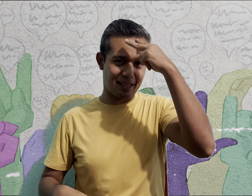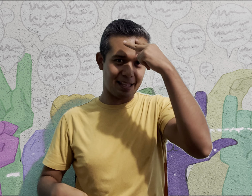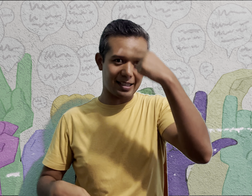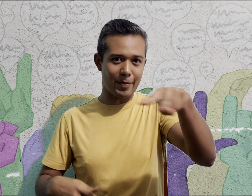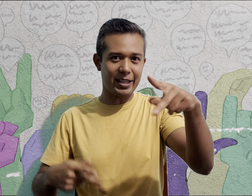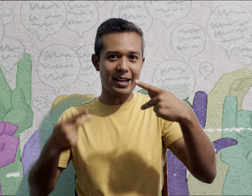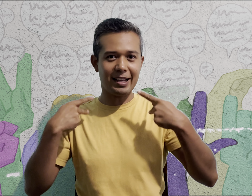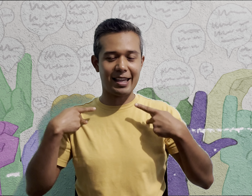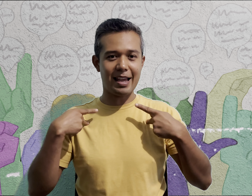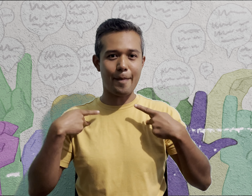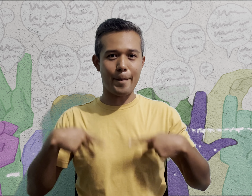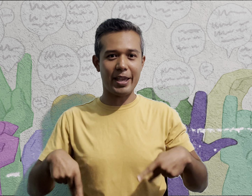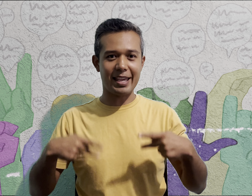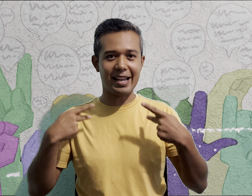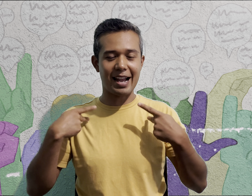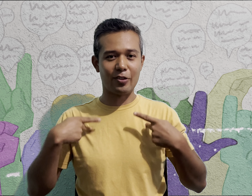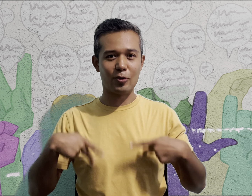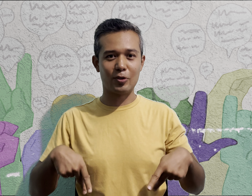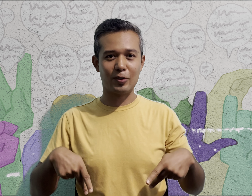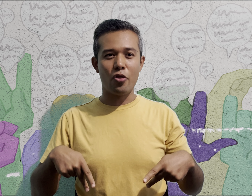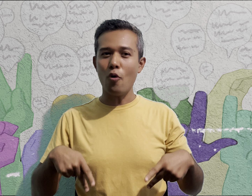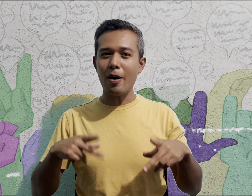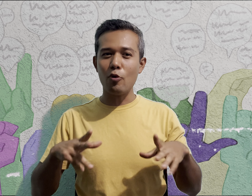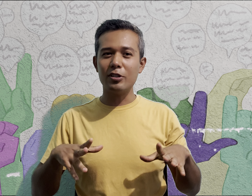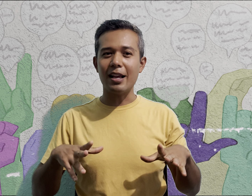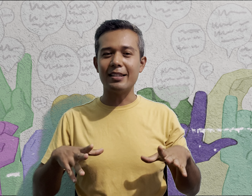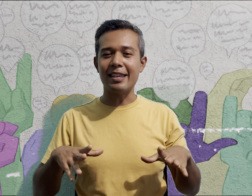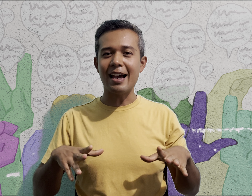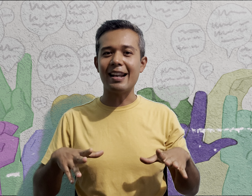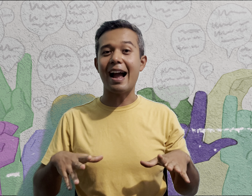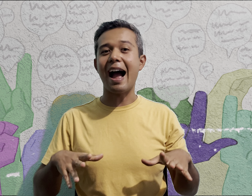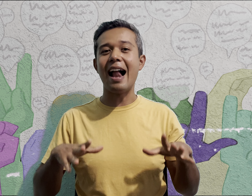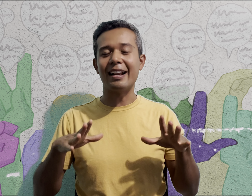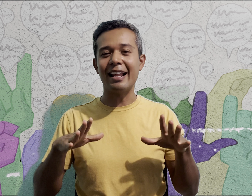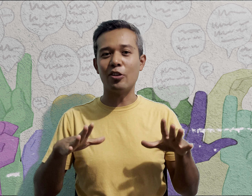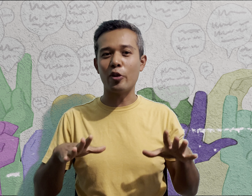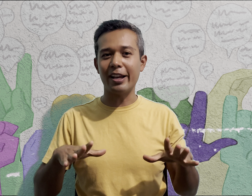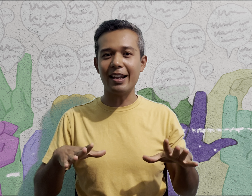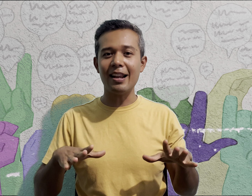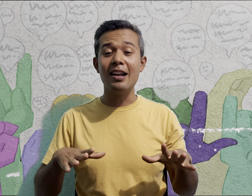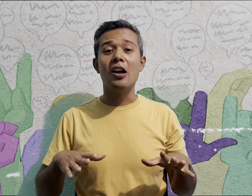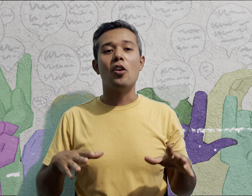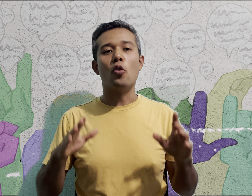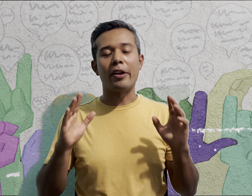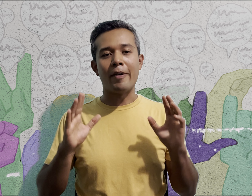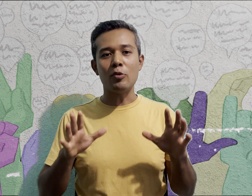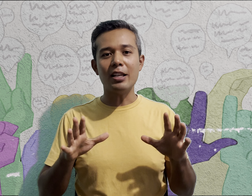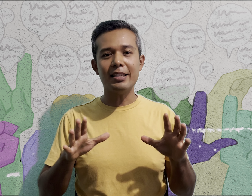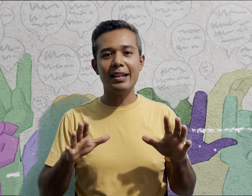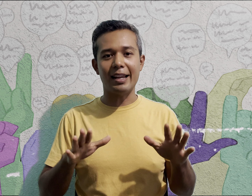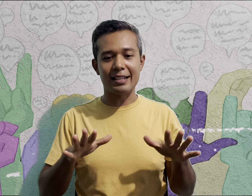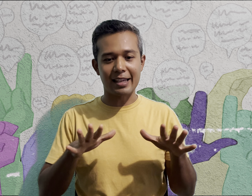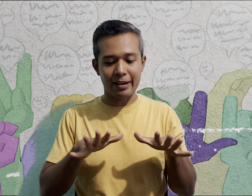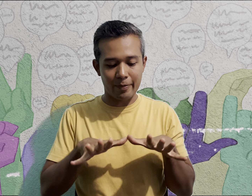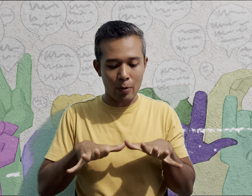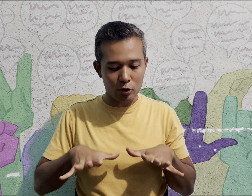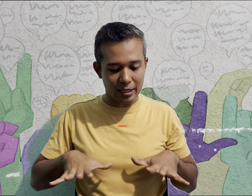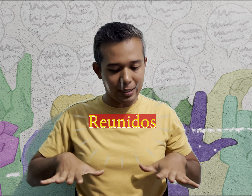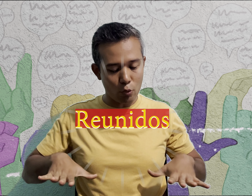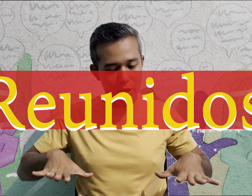esta manera queda mexicanos. No vamos a señar al grito de guerra. Lo que vamos a hacer es que vamos a simular